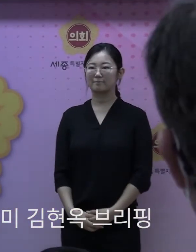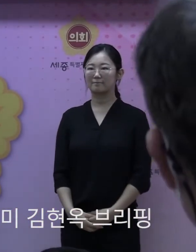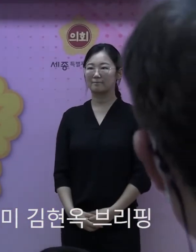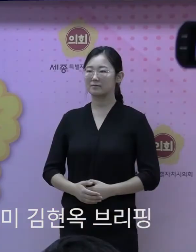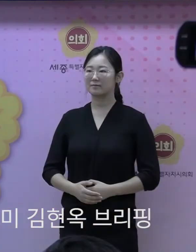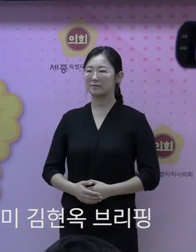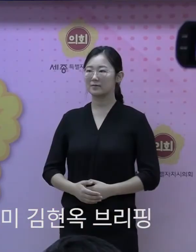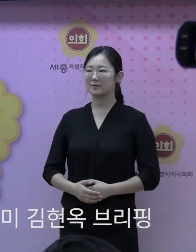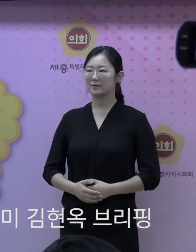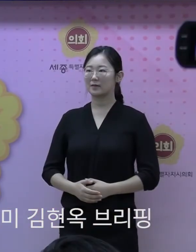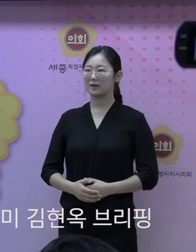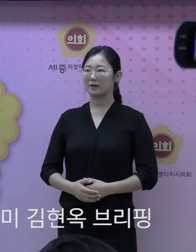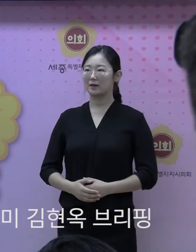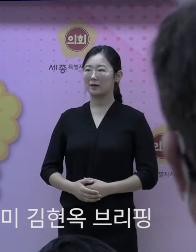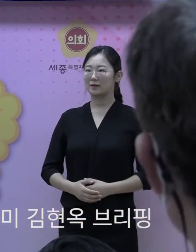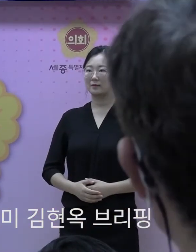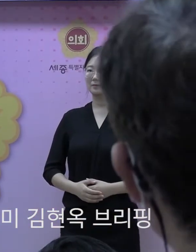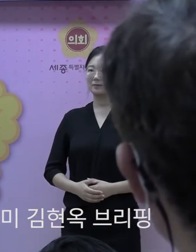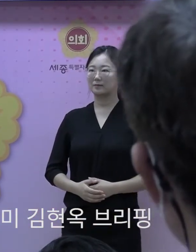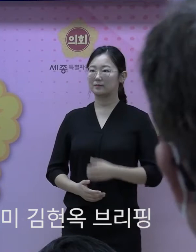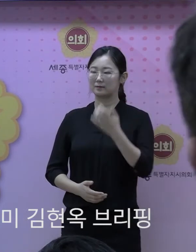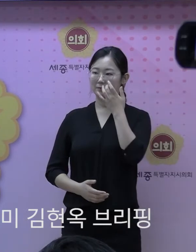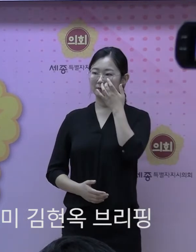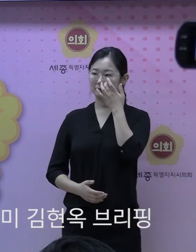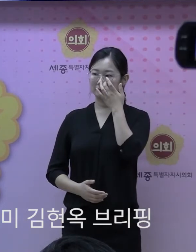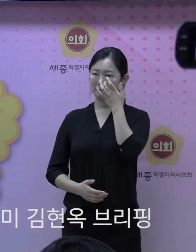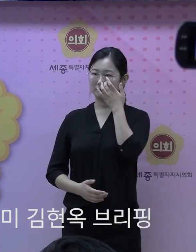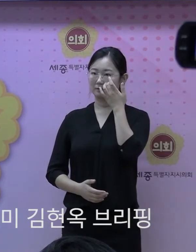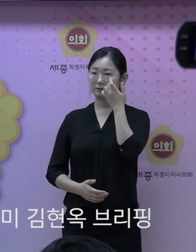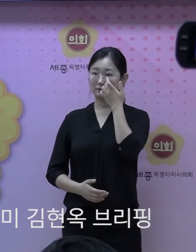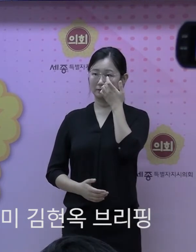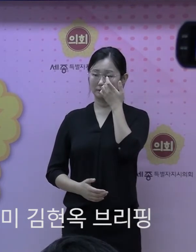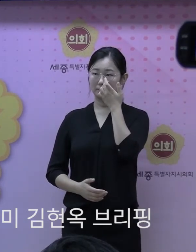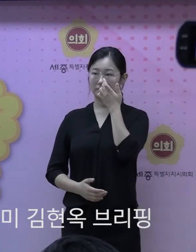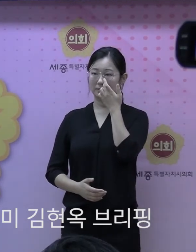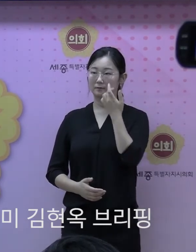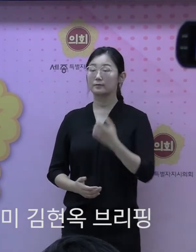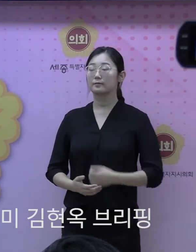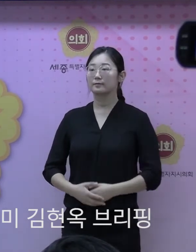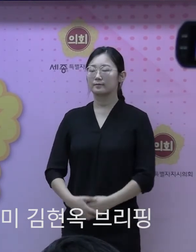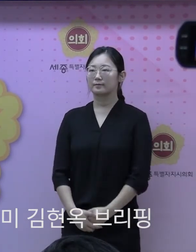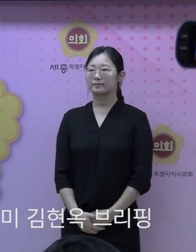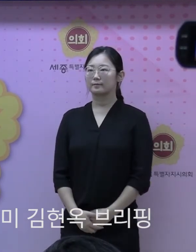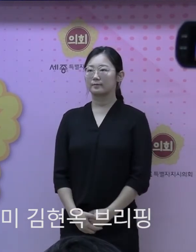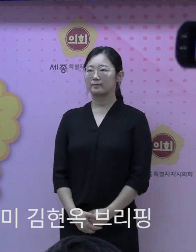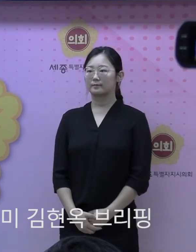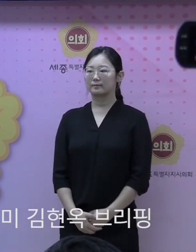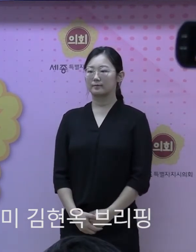의견 수고하셨습니다. 다음은 김용미